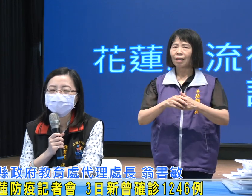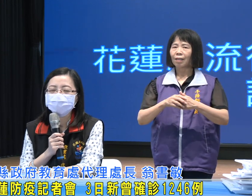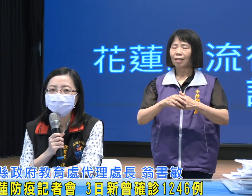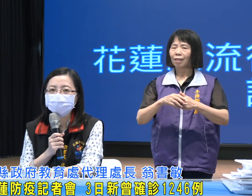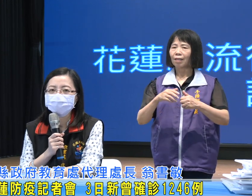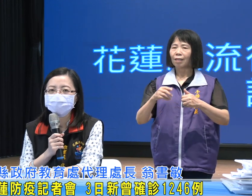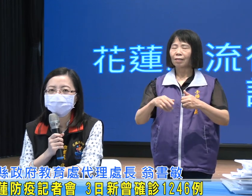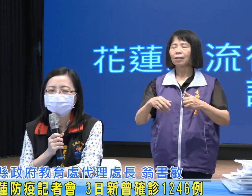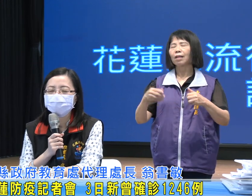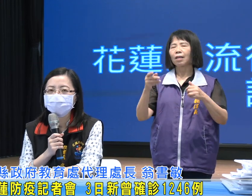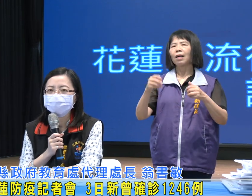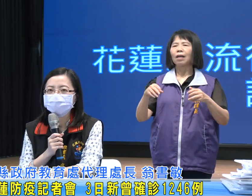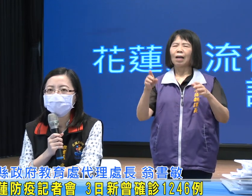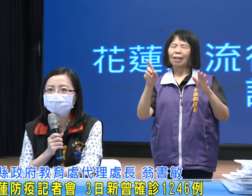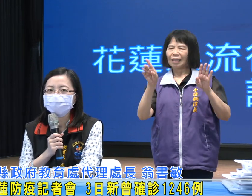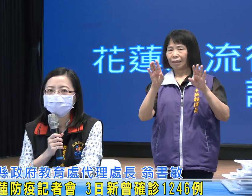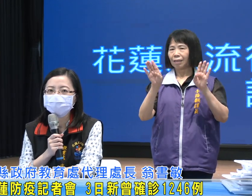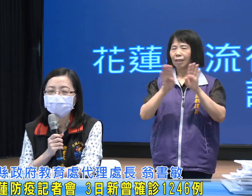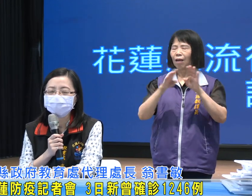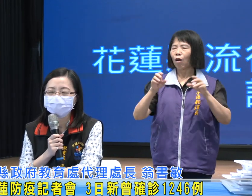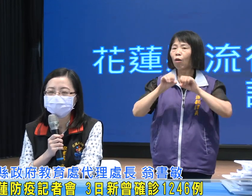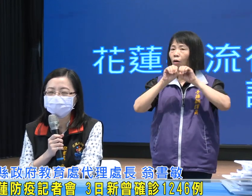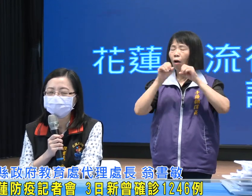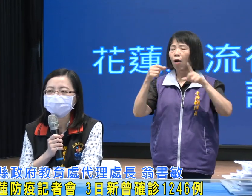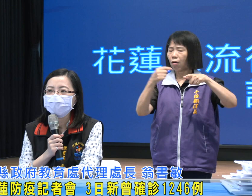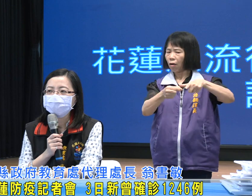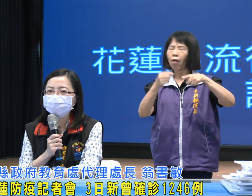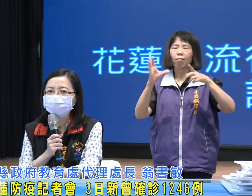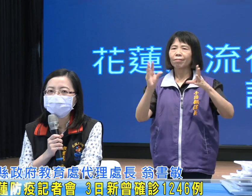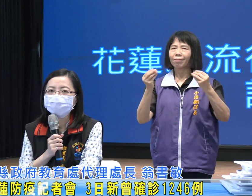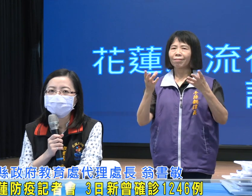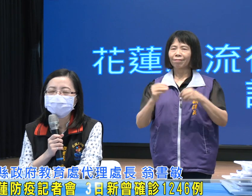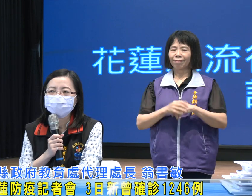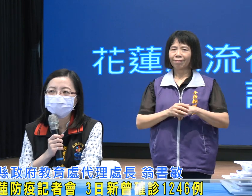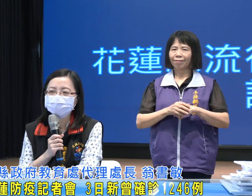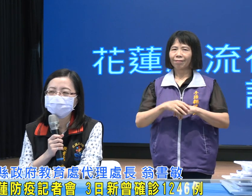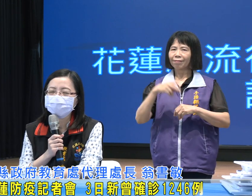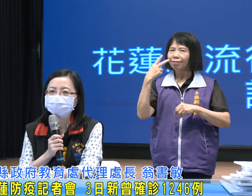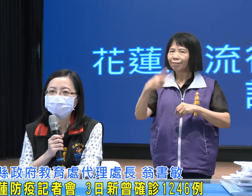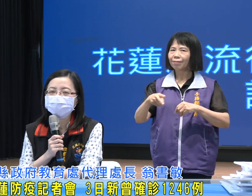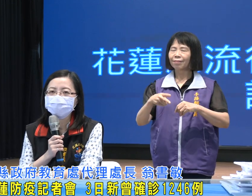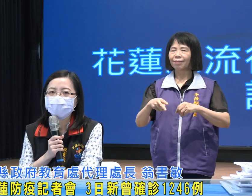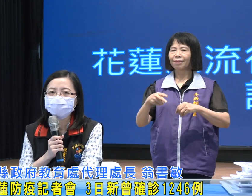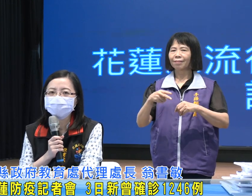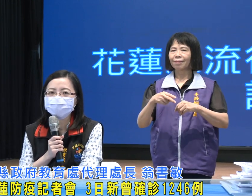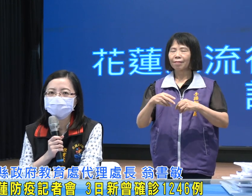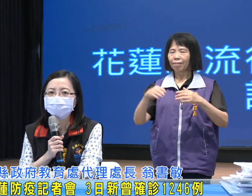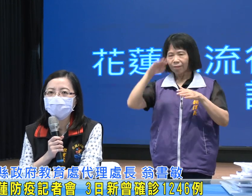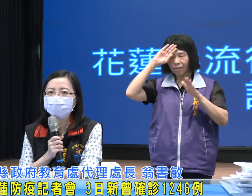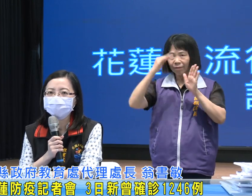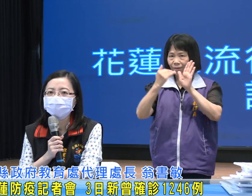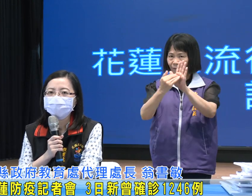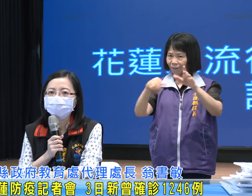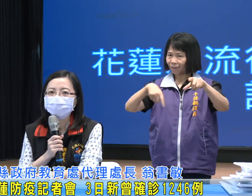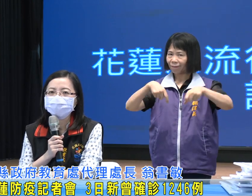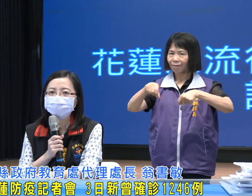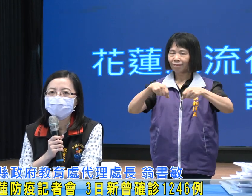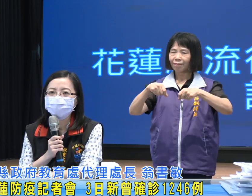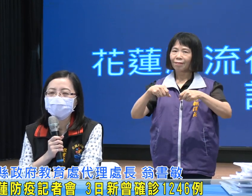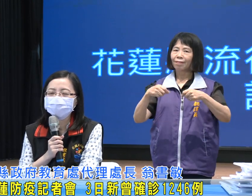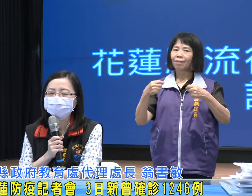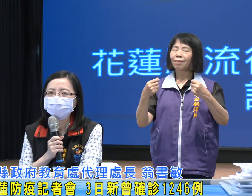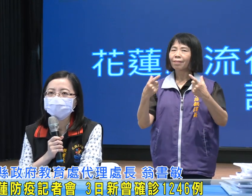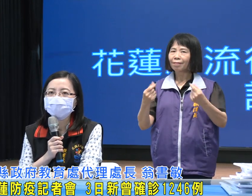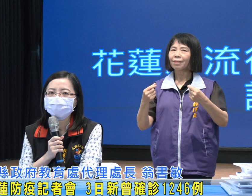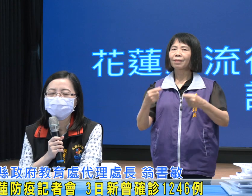采闭门方式的方式来进行。那相关的一个整个的一个防疫计划呢，也会